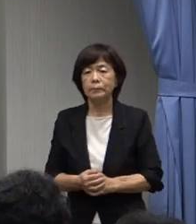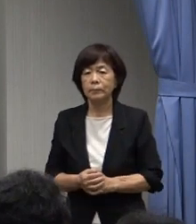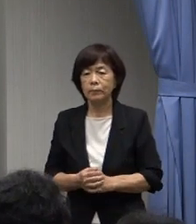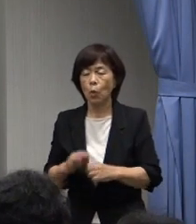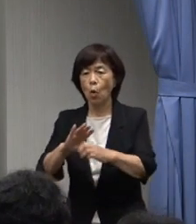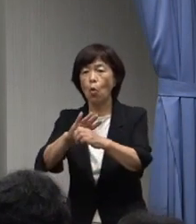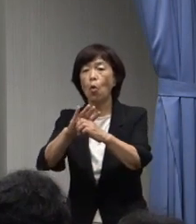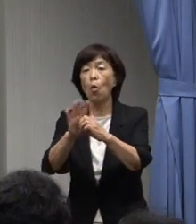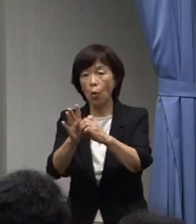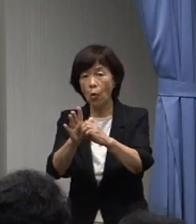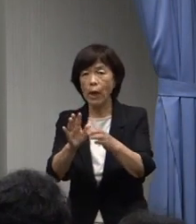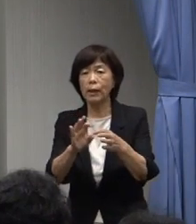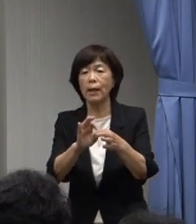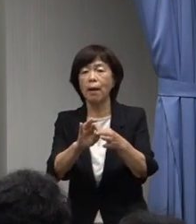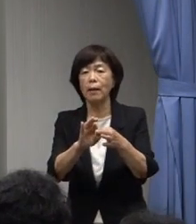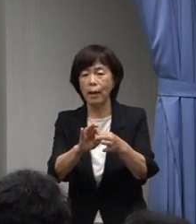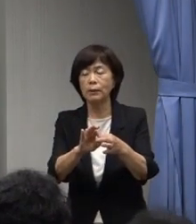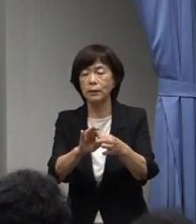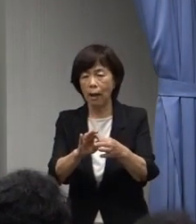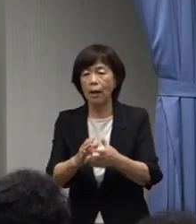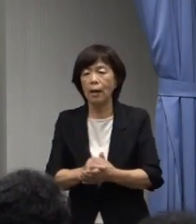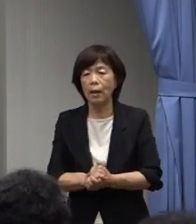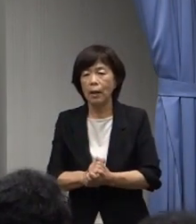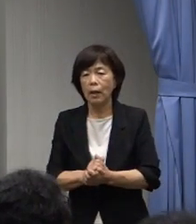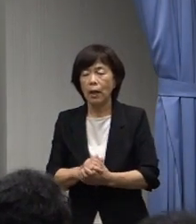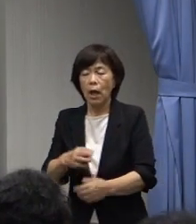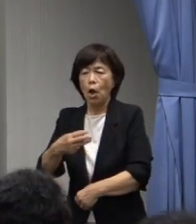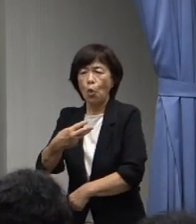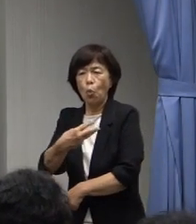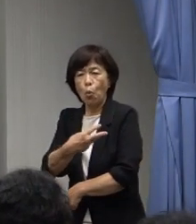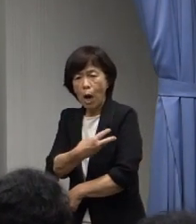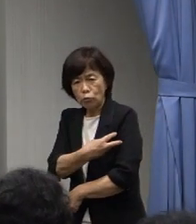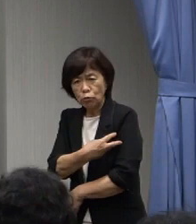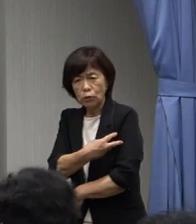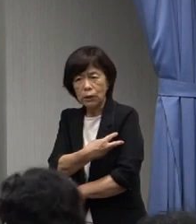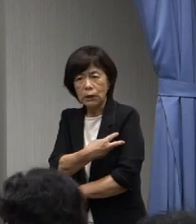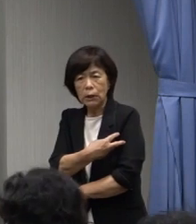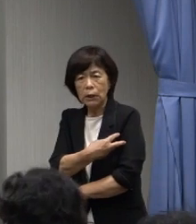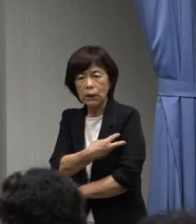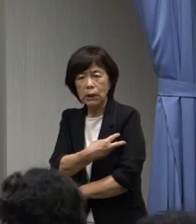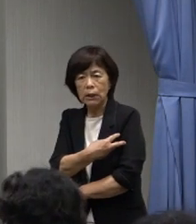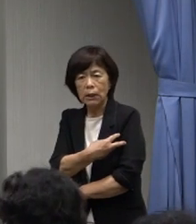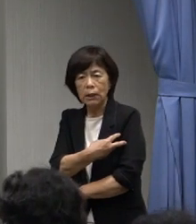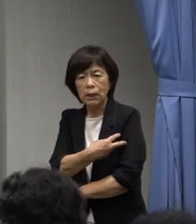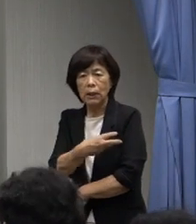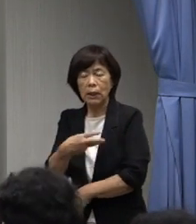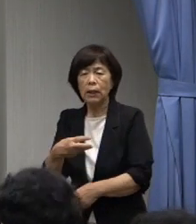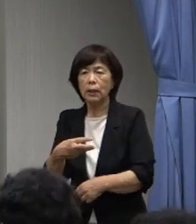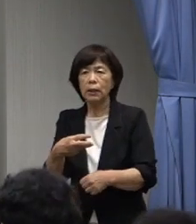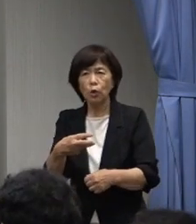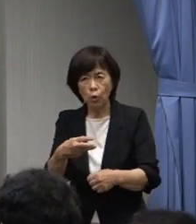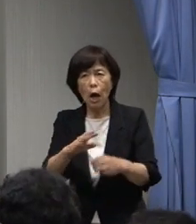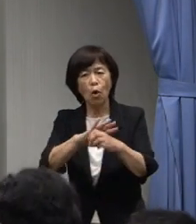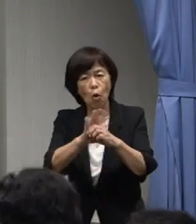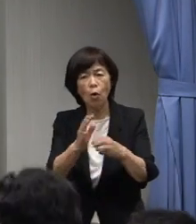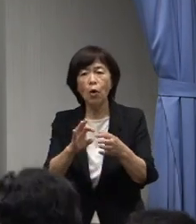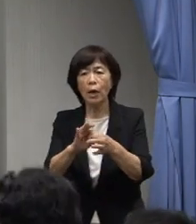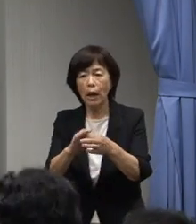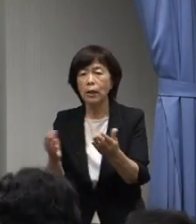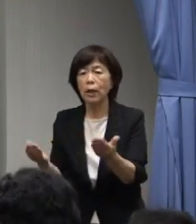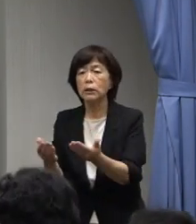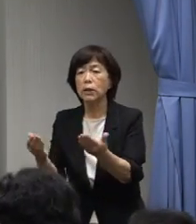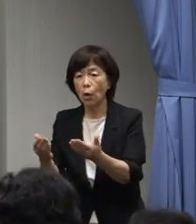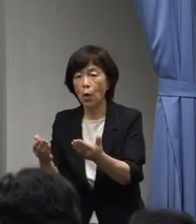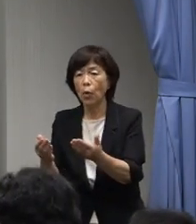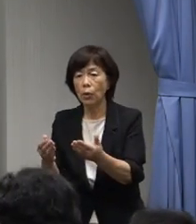コロナに関連して、ワクチン接種ですとか、コロナの関連事業でですね、課題請